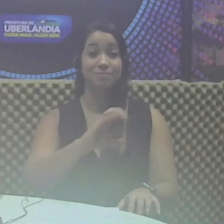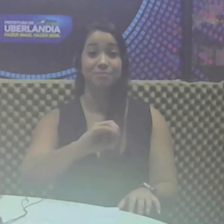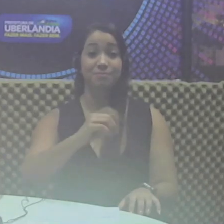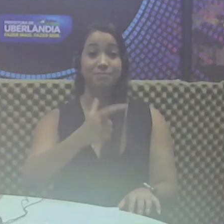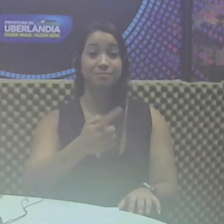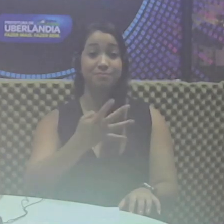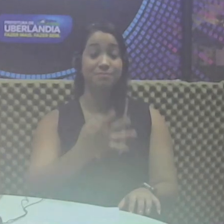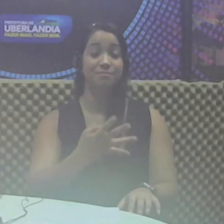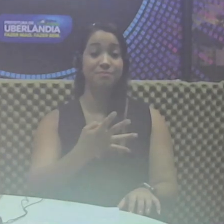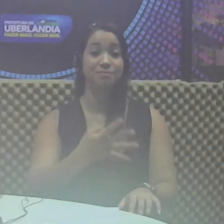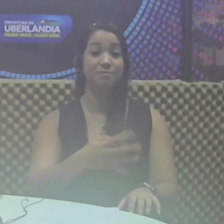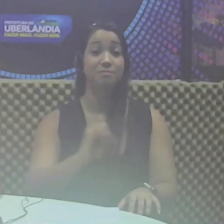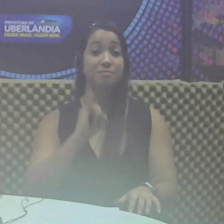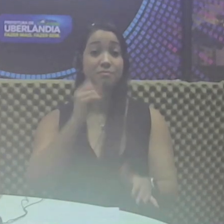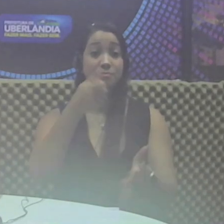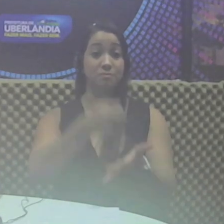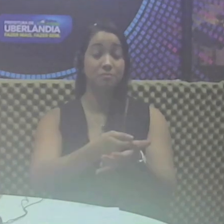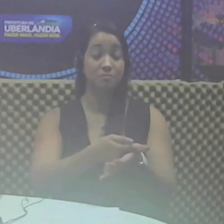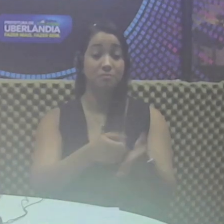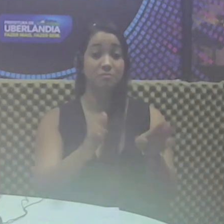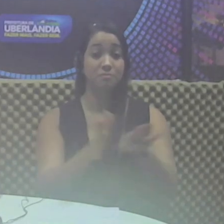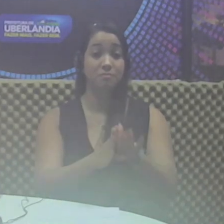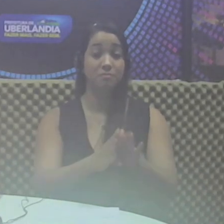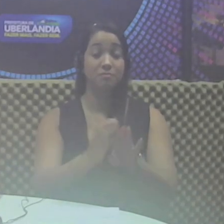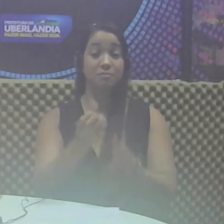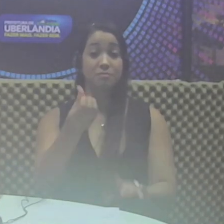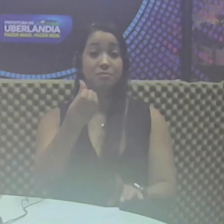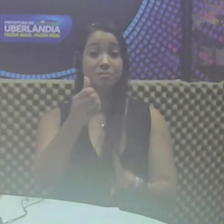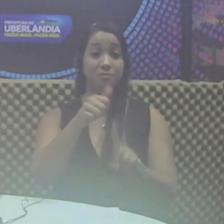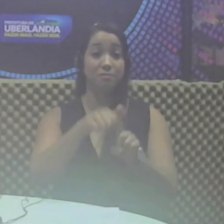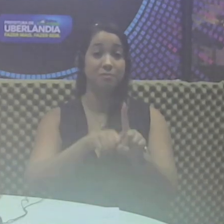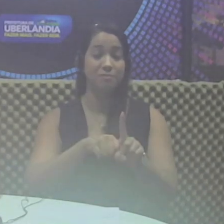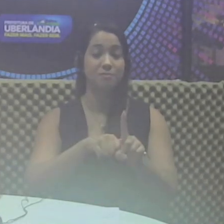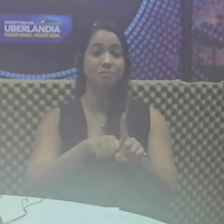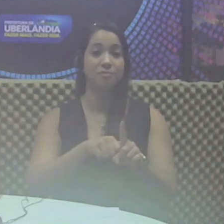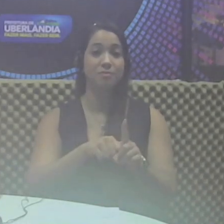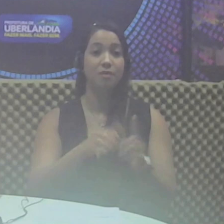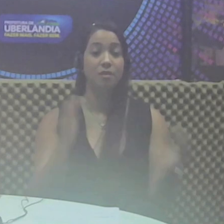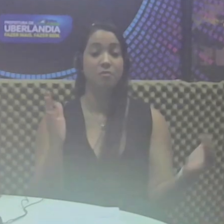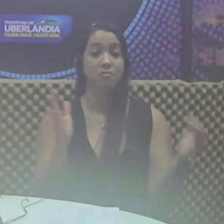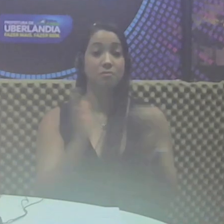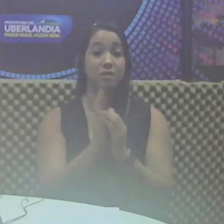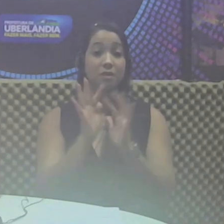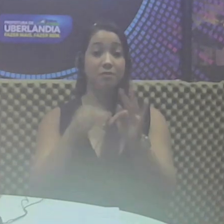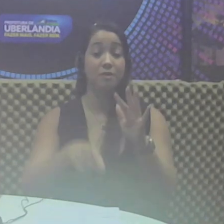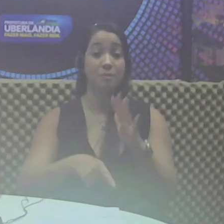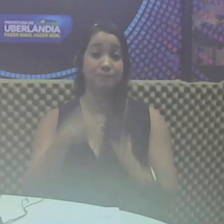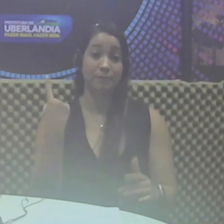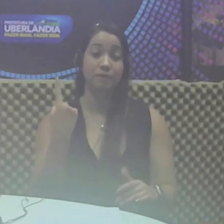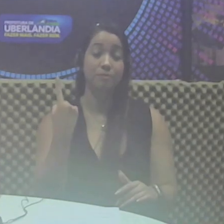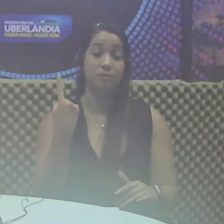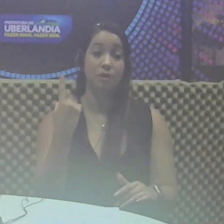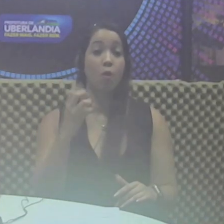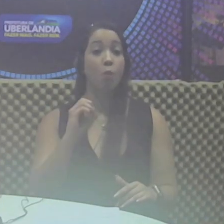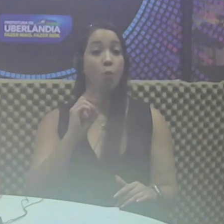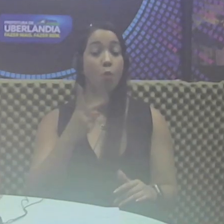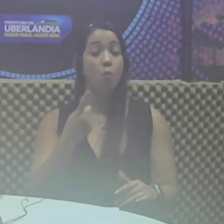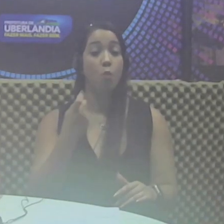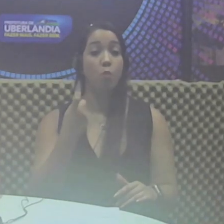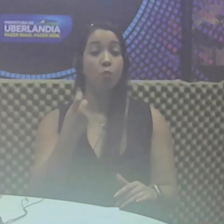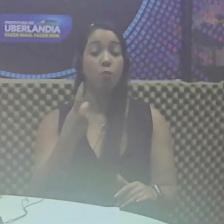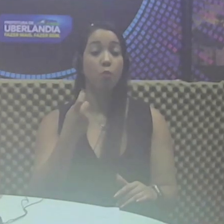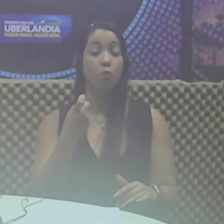o imposto também pode ser pago em até 6 vezes, com o prazo final para quitação da primeira parcela ou parcela única